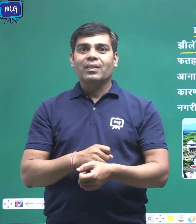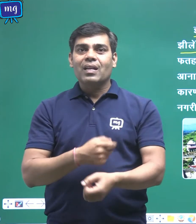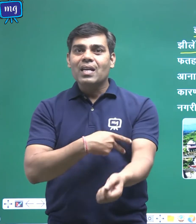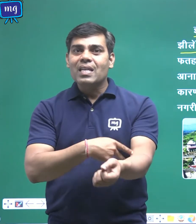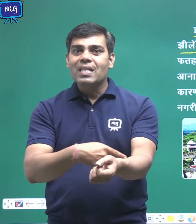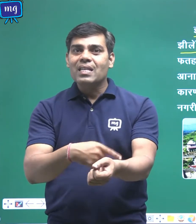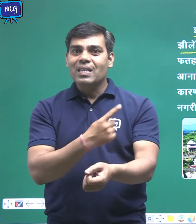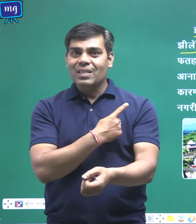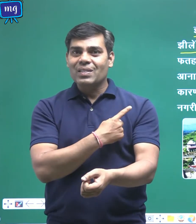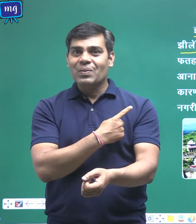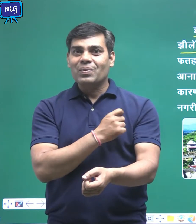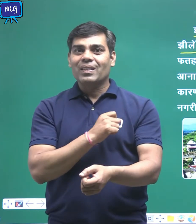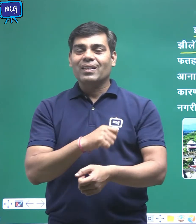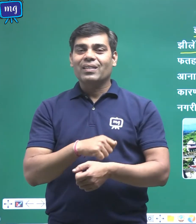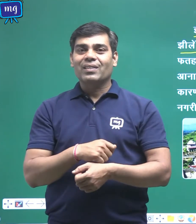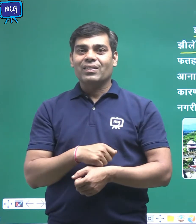स्वरूप सागर,